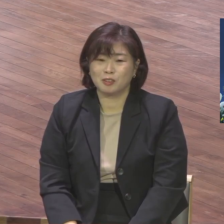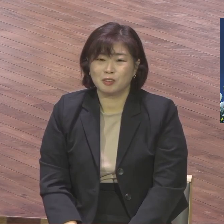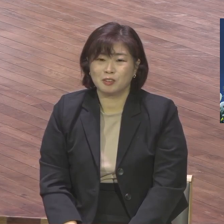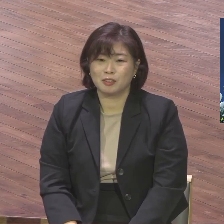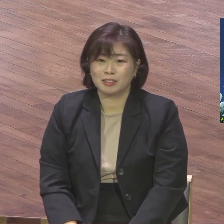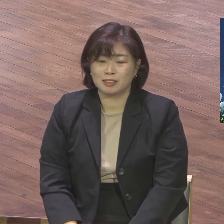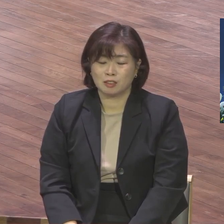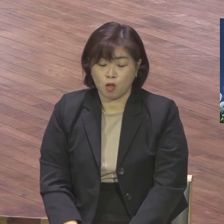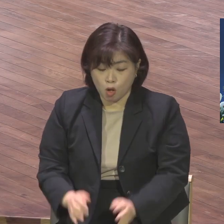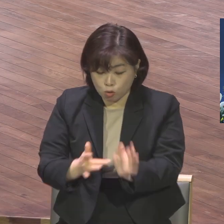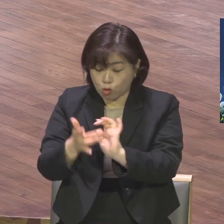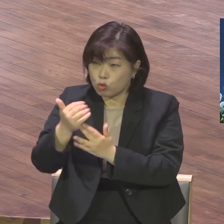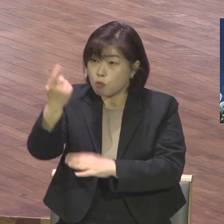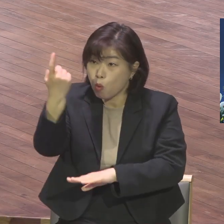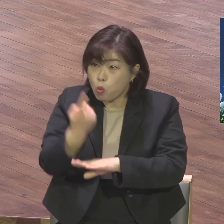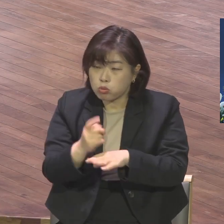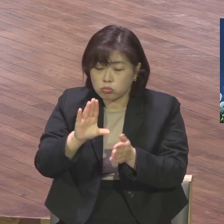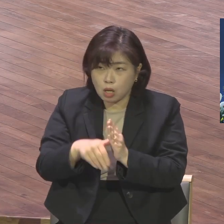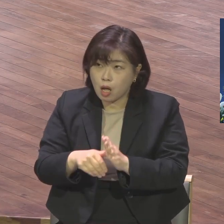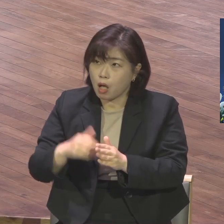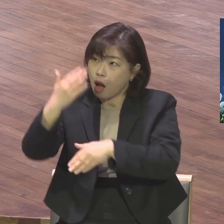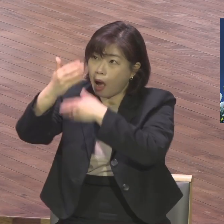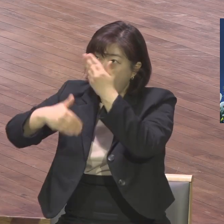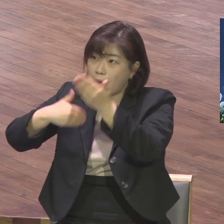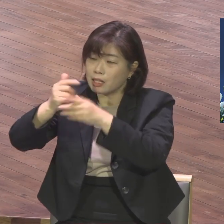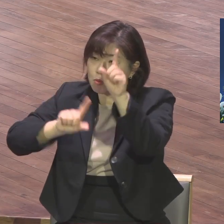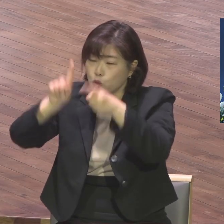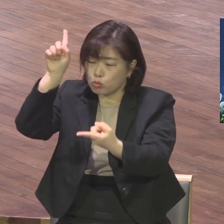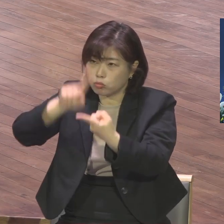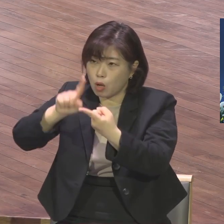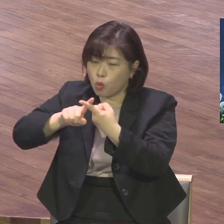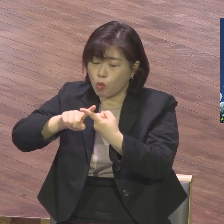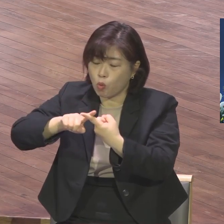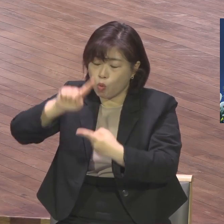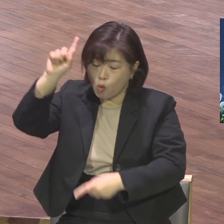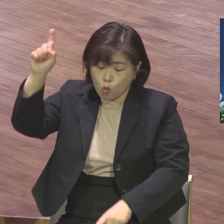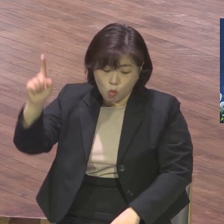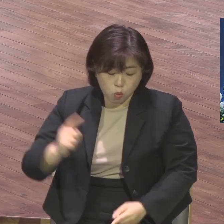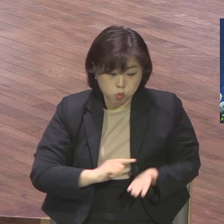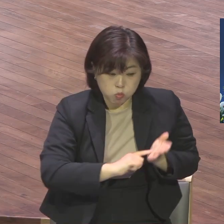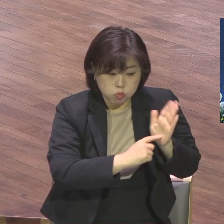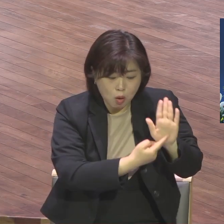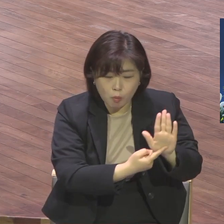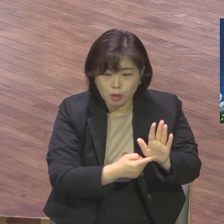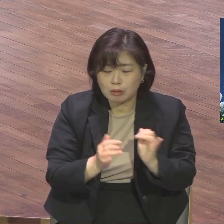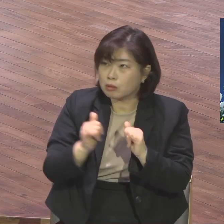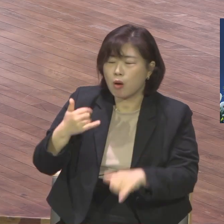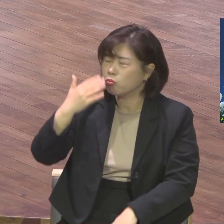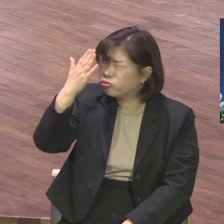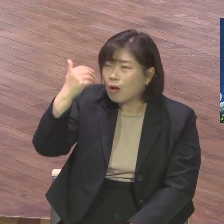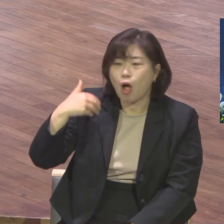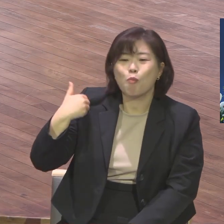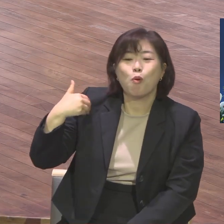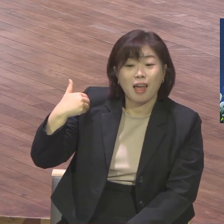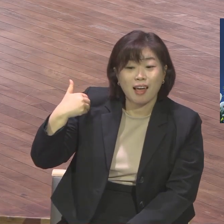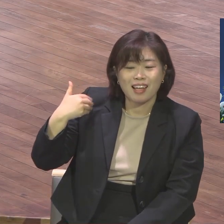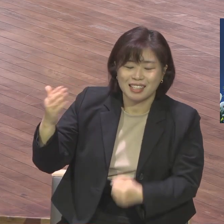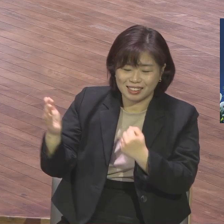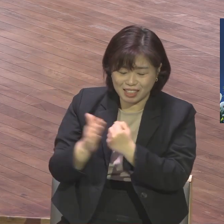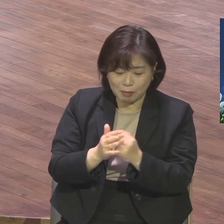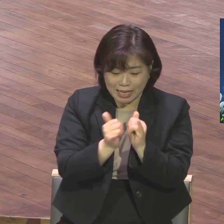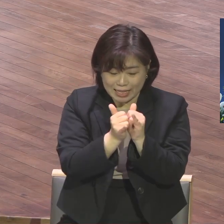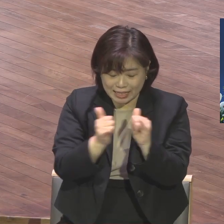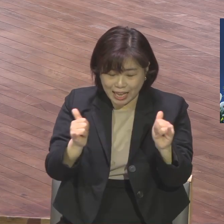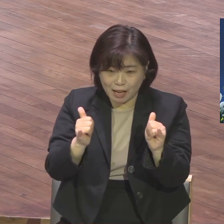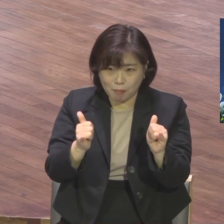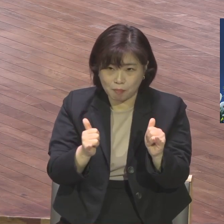육신의 옷을 입고 와야 돼요. 사람이 돼야 돼요. 사람이. 예수님 사람 아니에요. 그런데 사람을 구원하여서